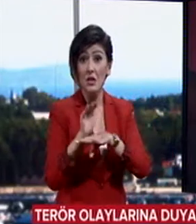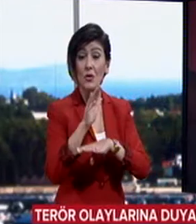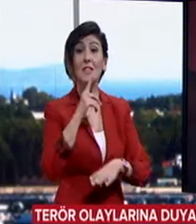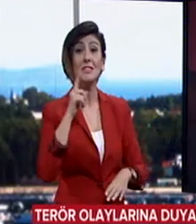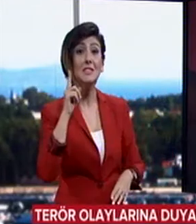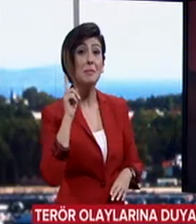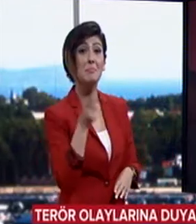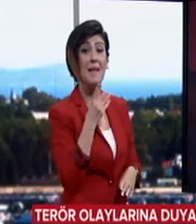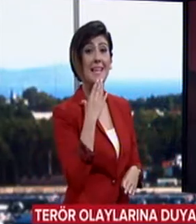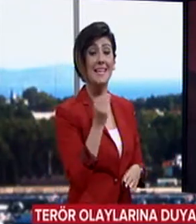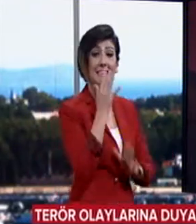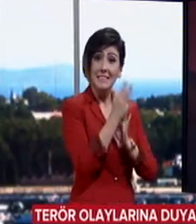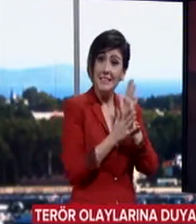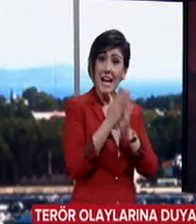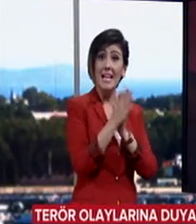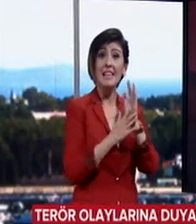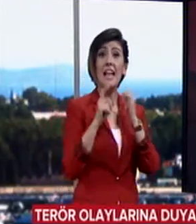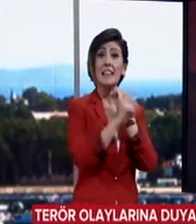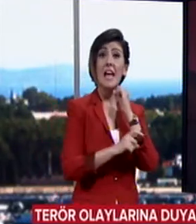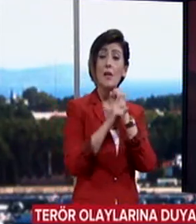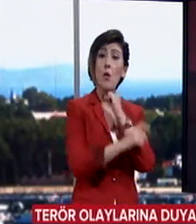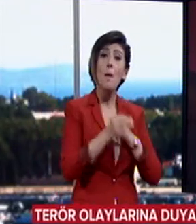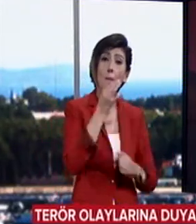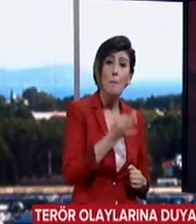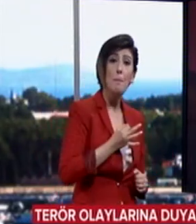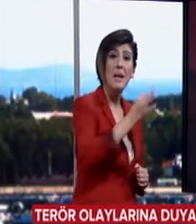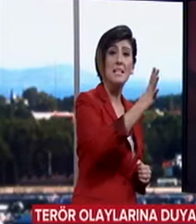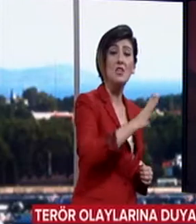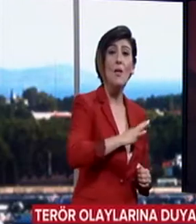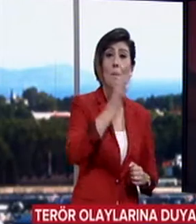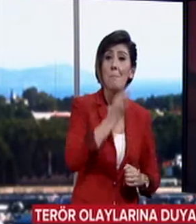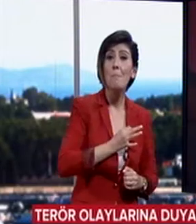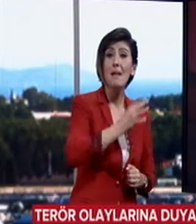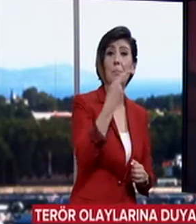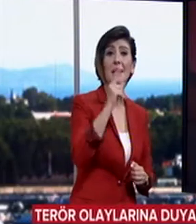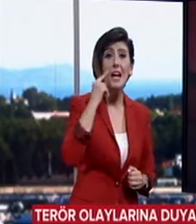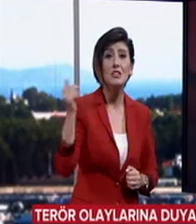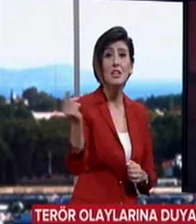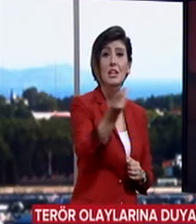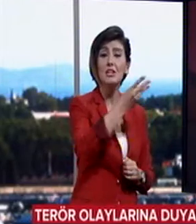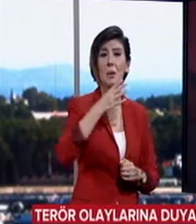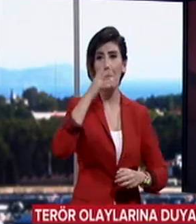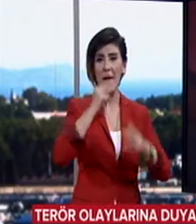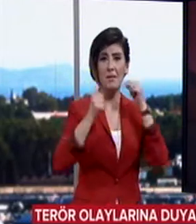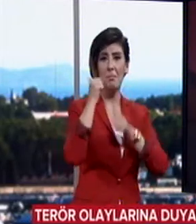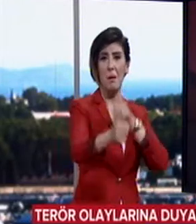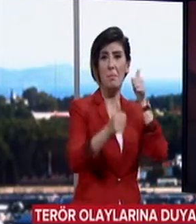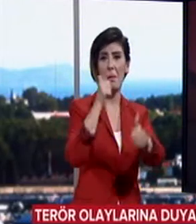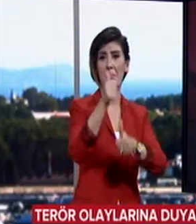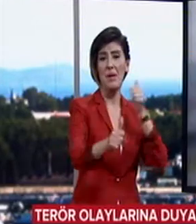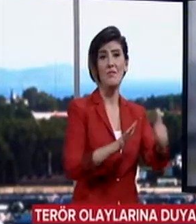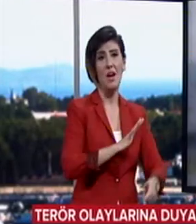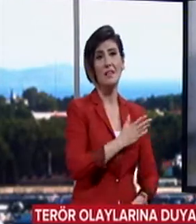genç, işaret diliyle teröre karşı mesaj yayınladı. Mesajı binlerce kişi tarafından beğenildi.